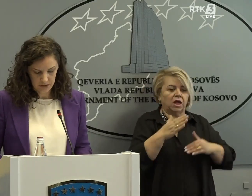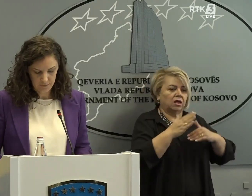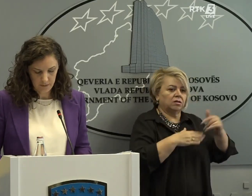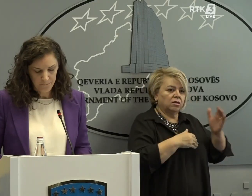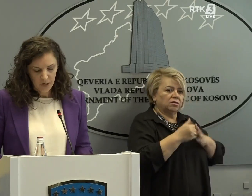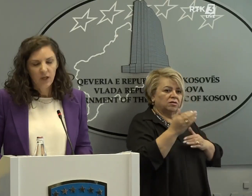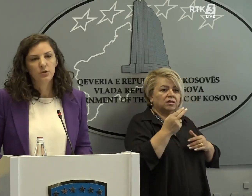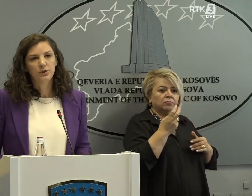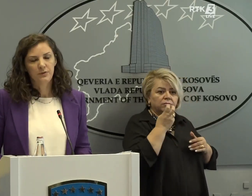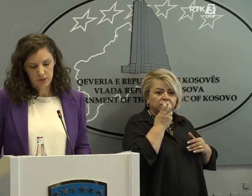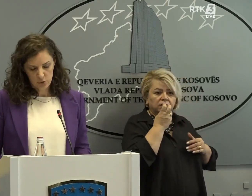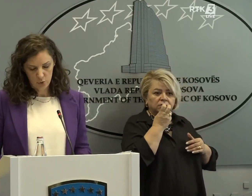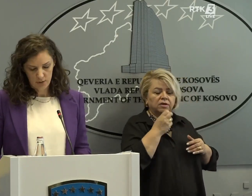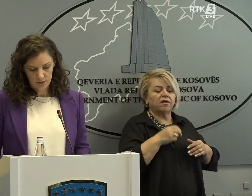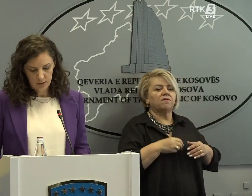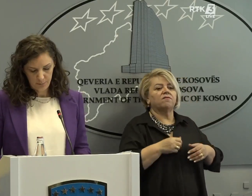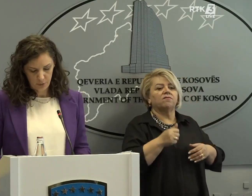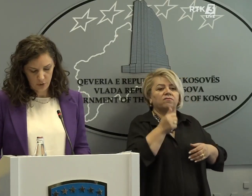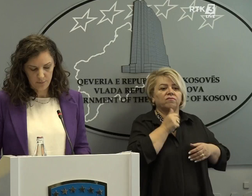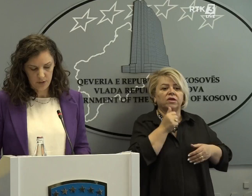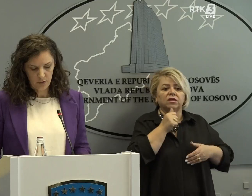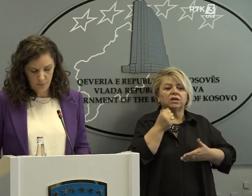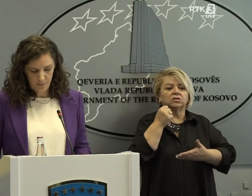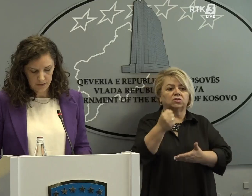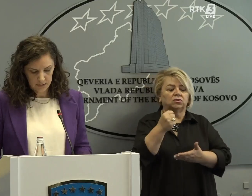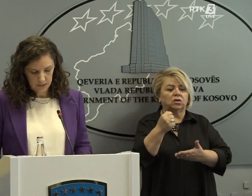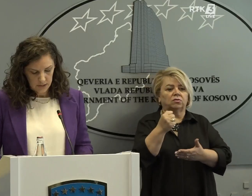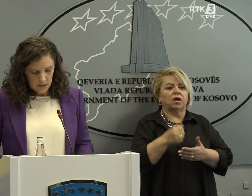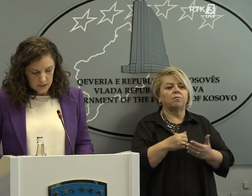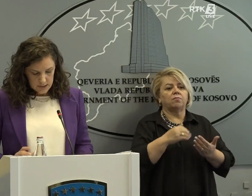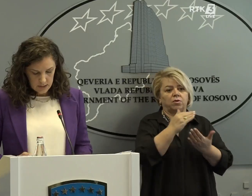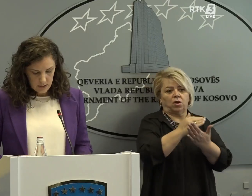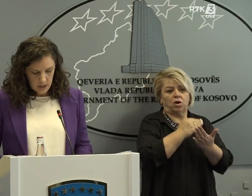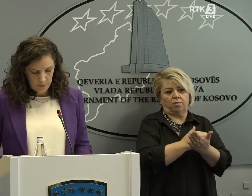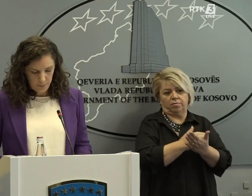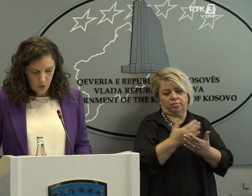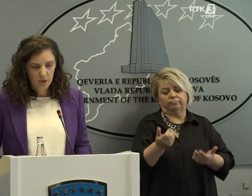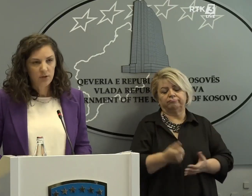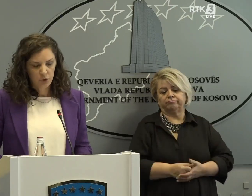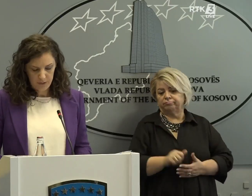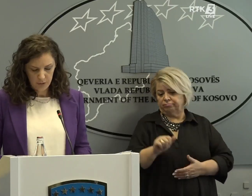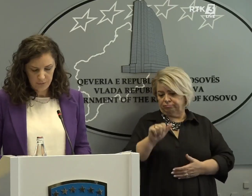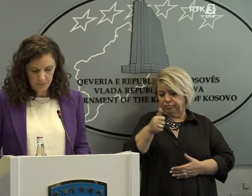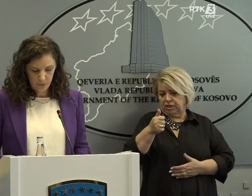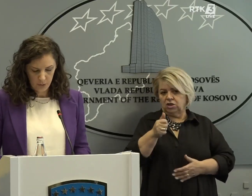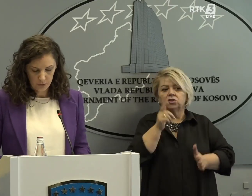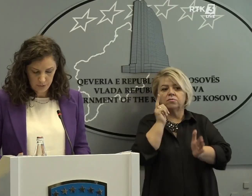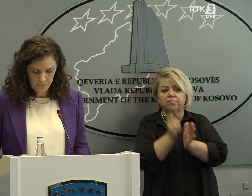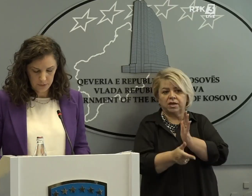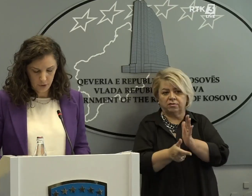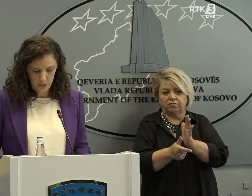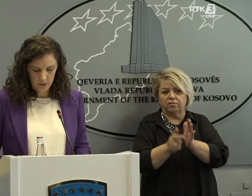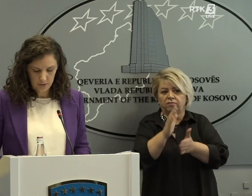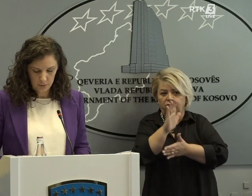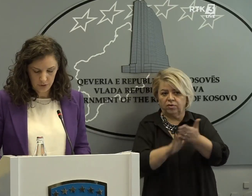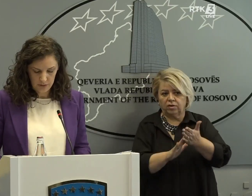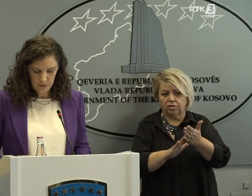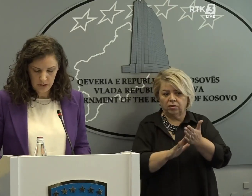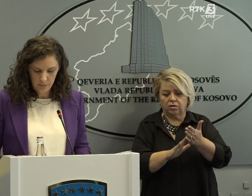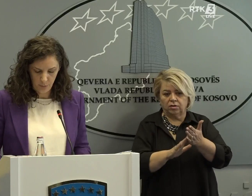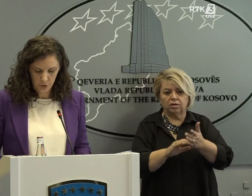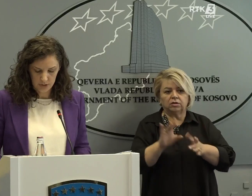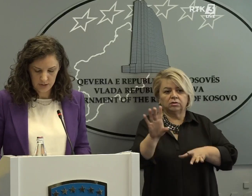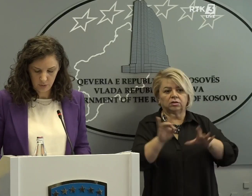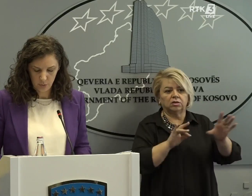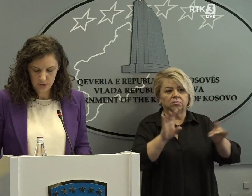të baterive do të financohet nga programi Compact. Si hapi parë, shpejt do të filloj rekrutimi